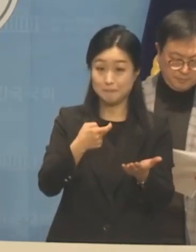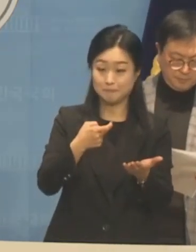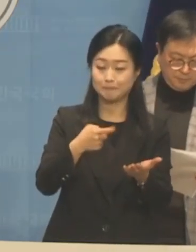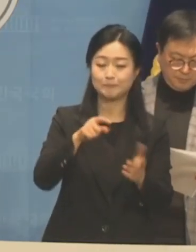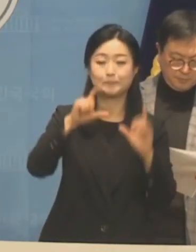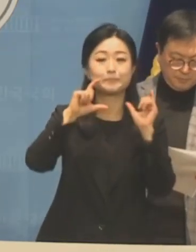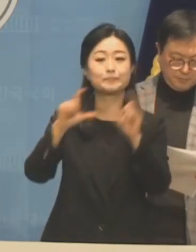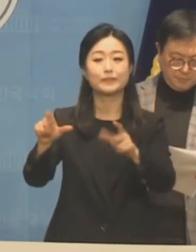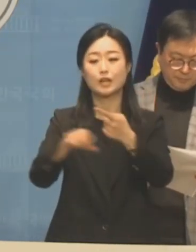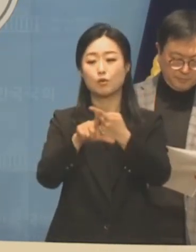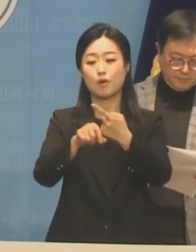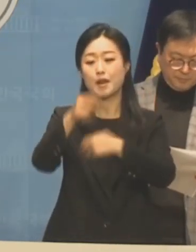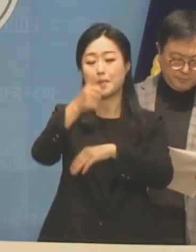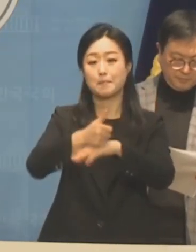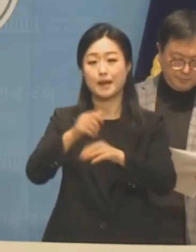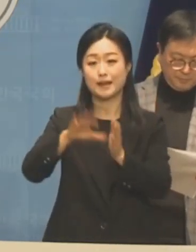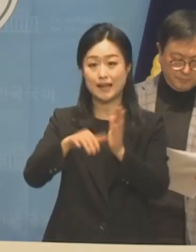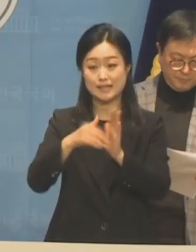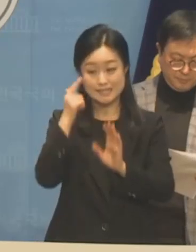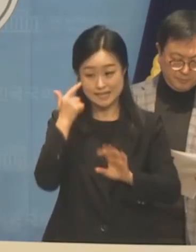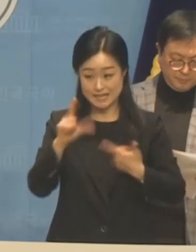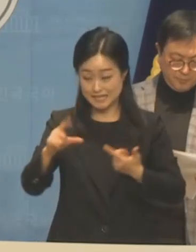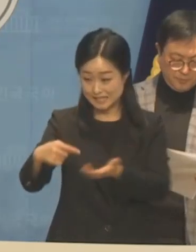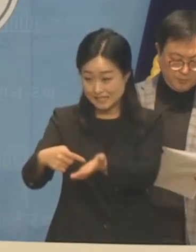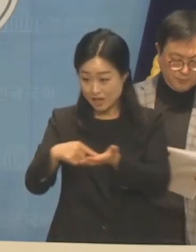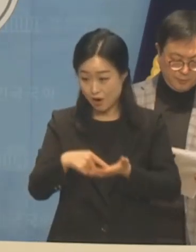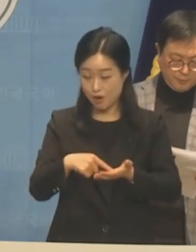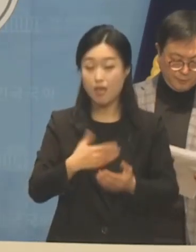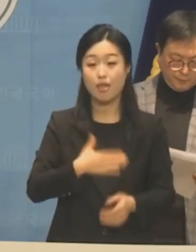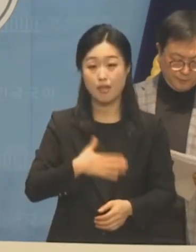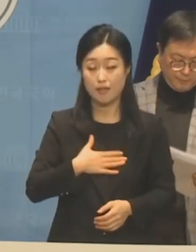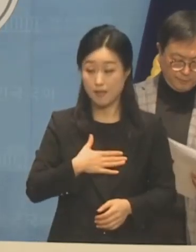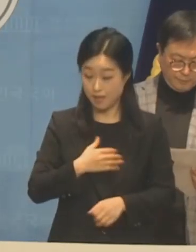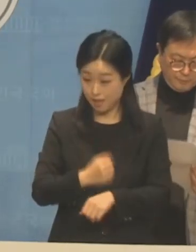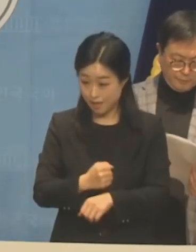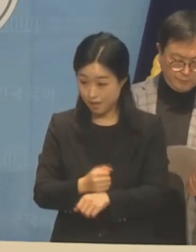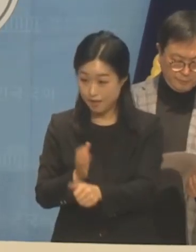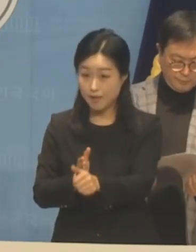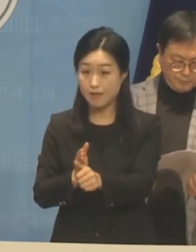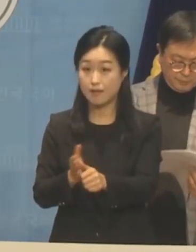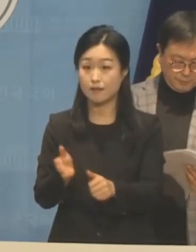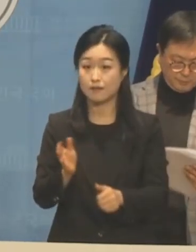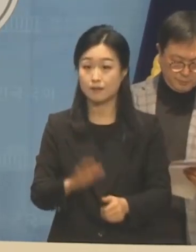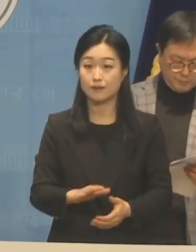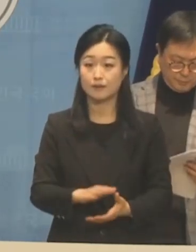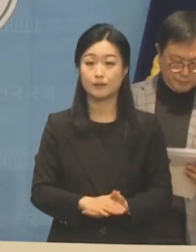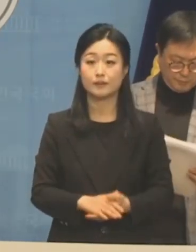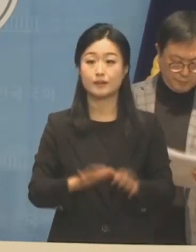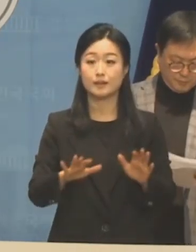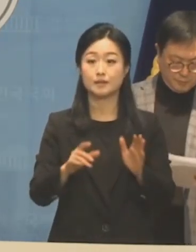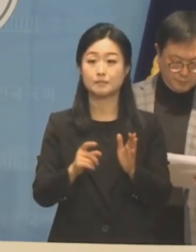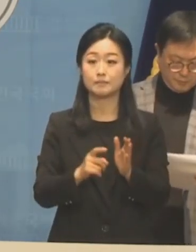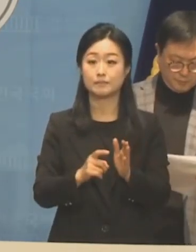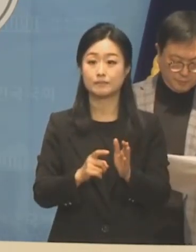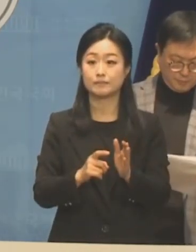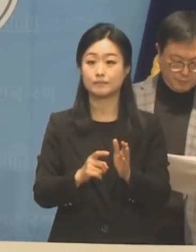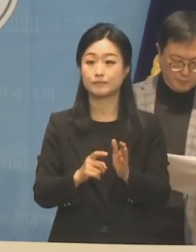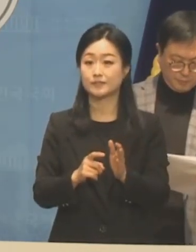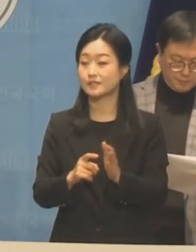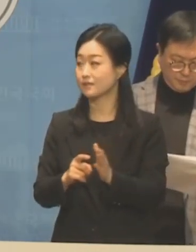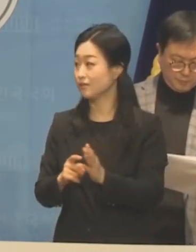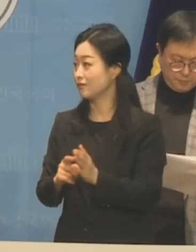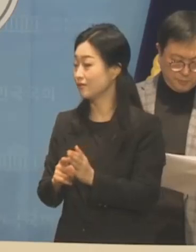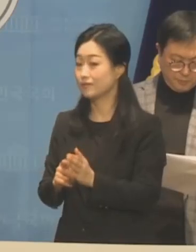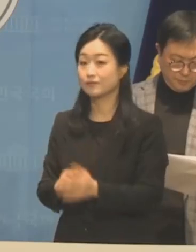1월 말까지 이의 신청을 받겠다고 보도가 전해졌죠. 공교롭게도 윤석열의 비상계엄과 탄핵 소추가